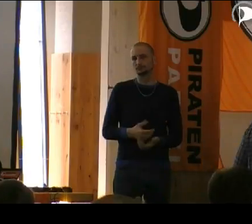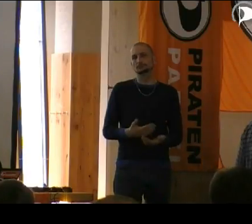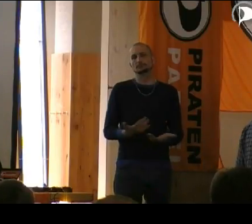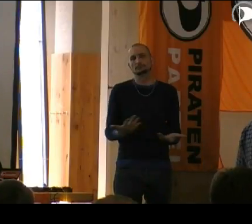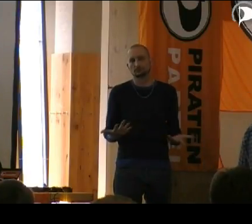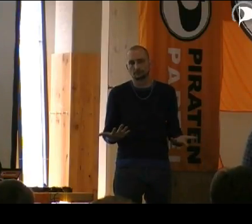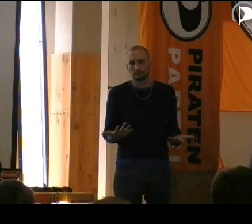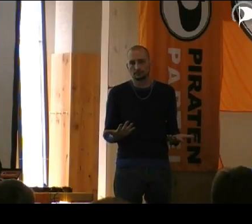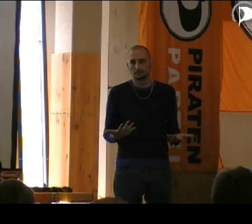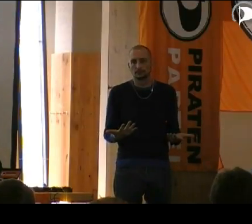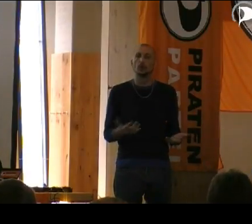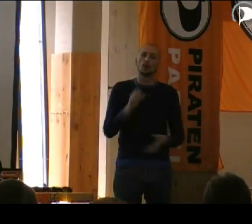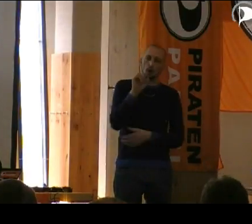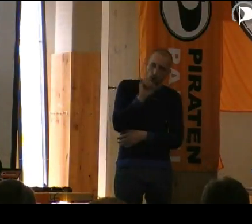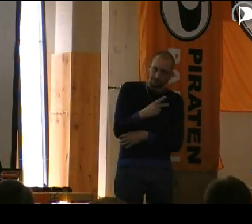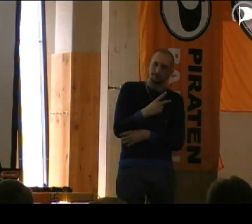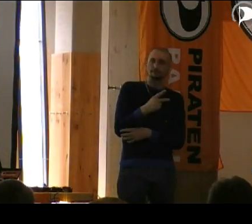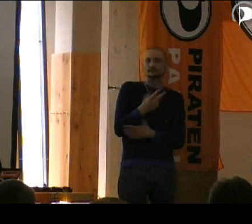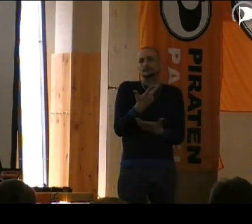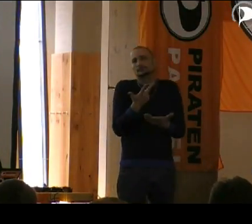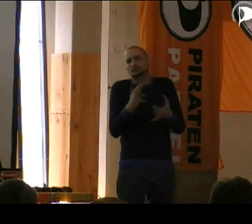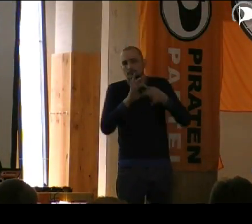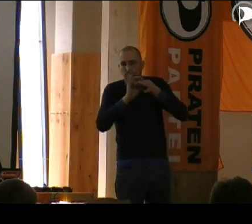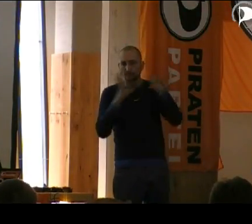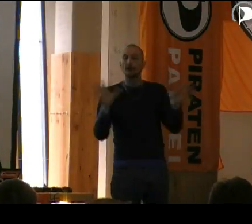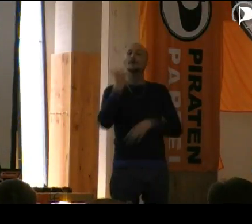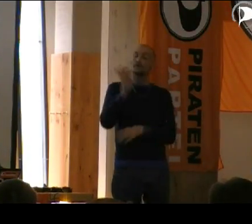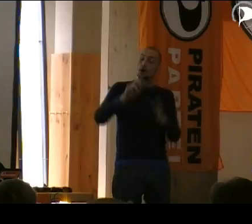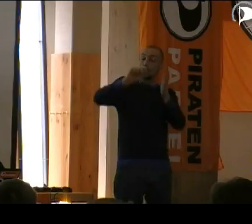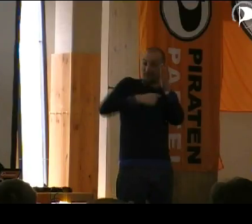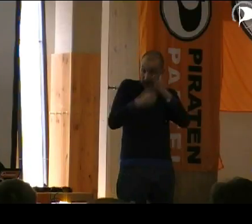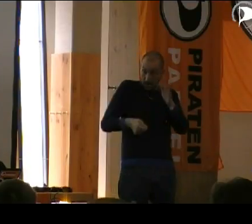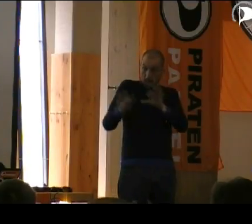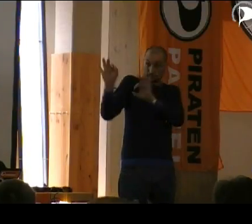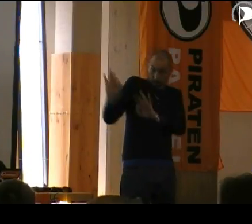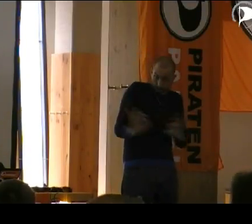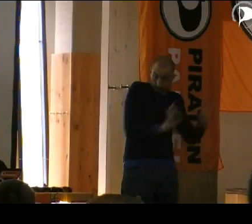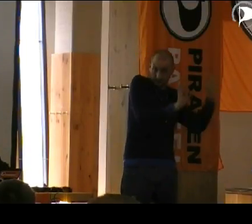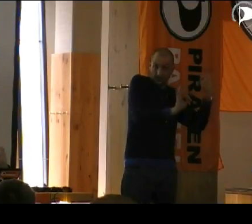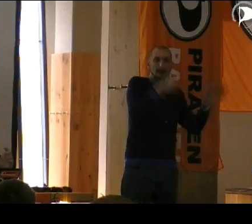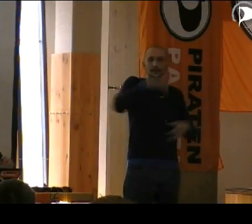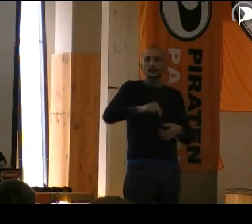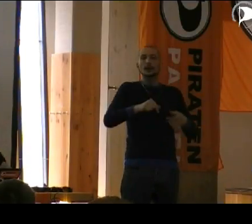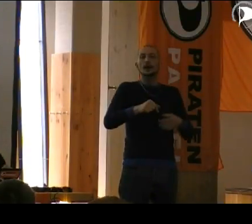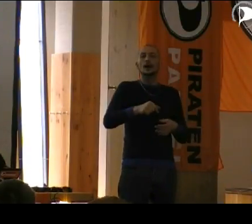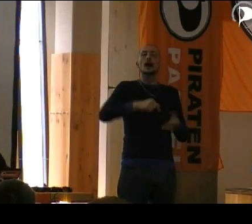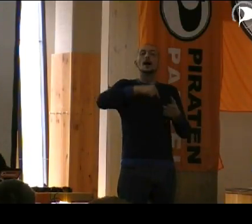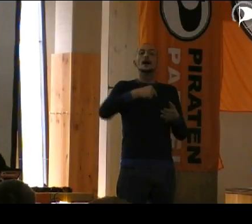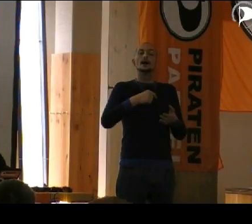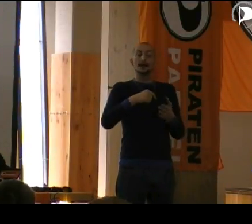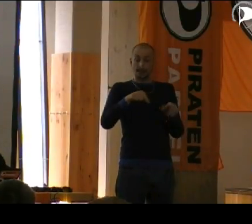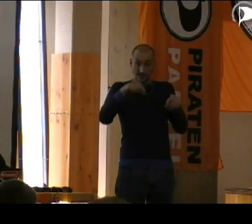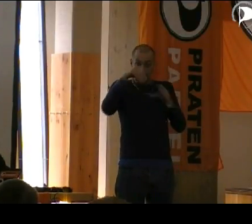abgesehen davon würden der wahlen sollte die werden gemäss fast eingesetzt